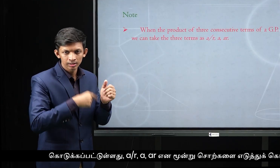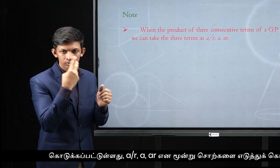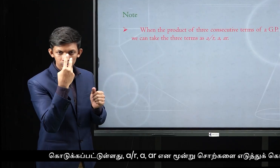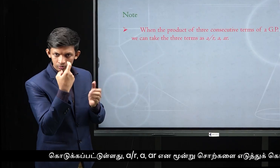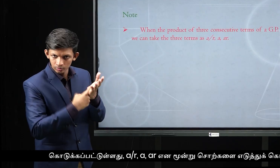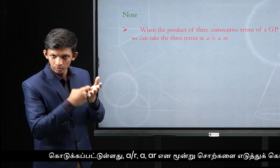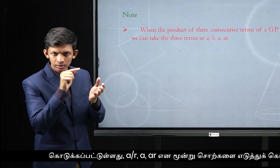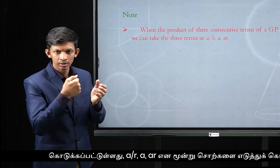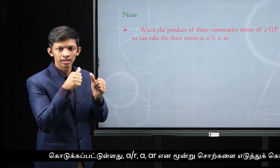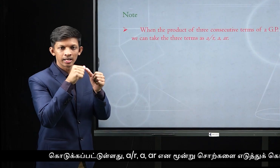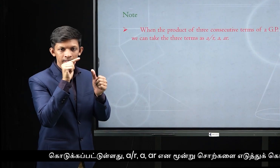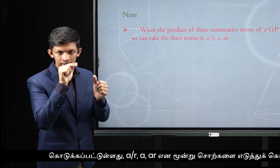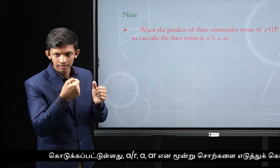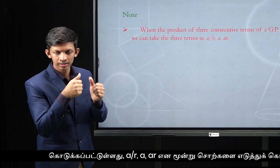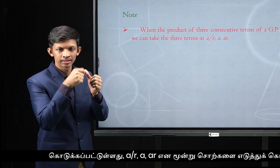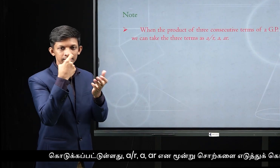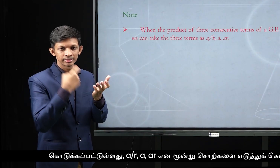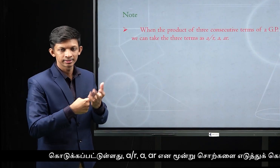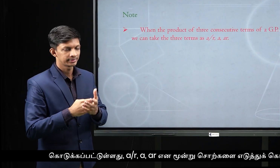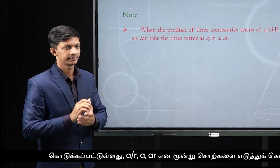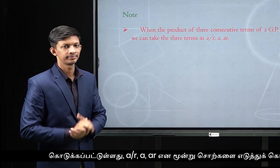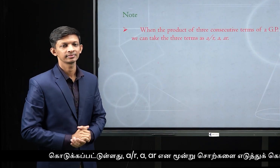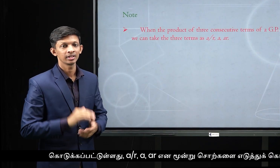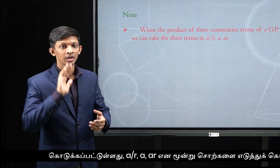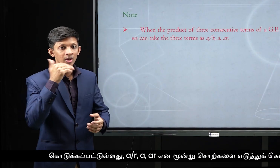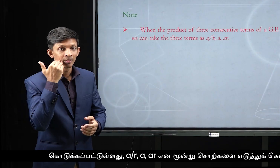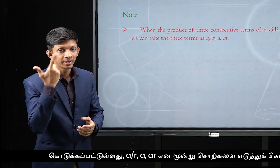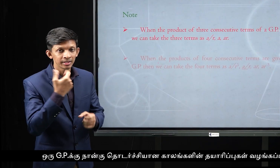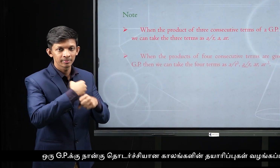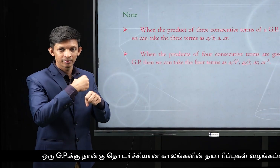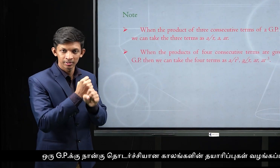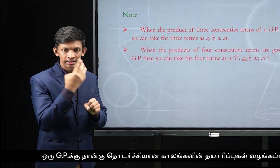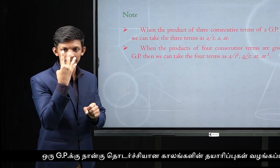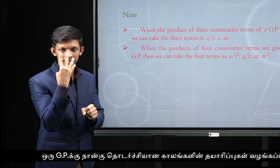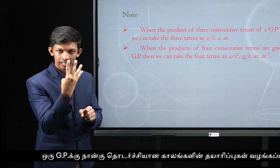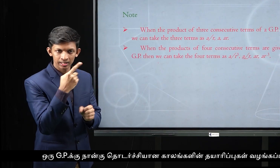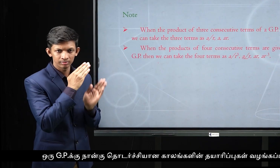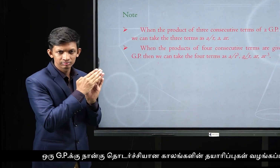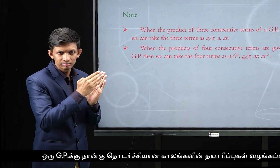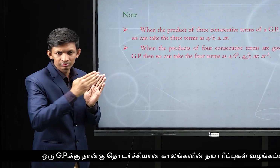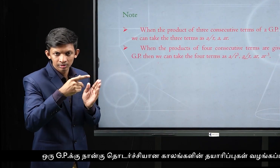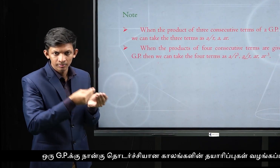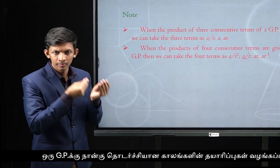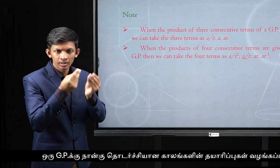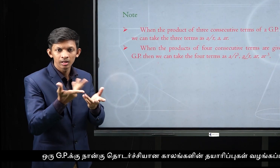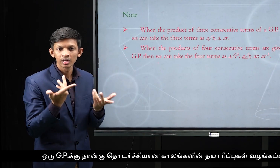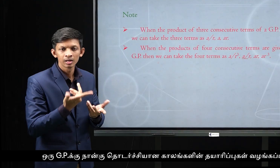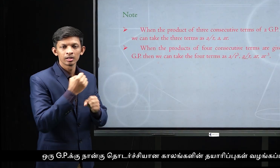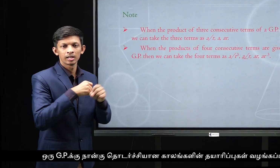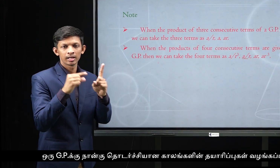6 ஏஆர் என 3 சொற்களை எடுத்துக்கொள்ளலாம். ஒரு ஜிபிக்கு 4 தொடர்ச்சியான